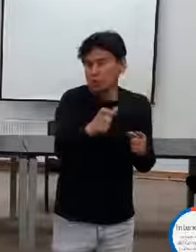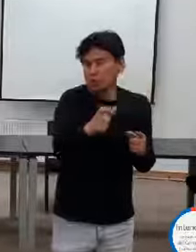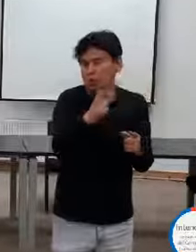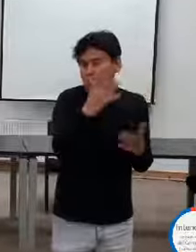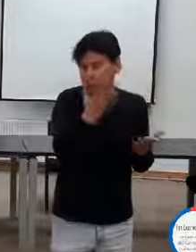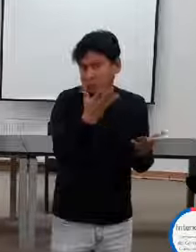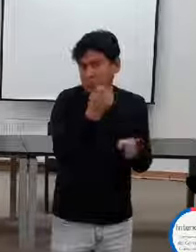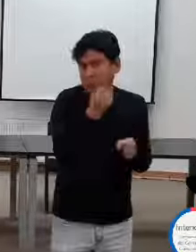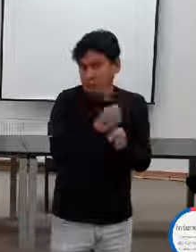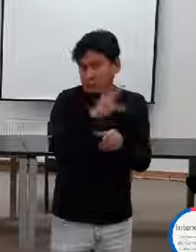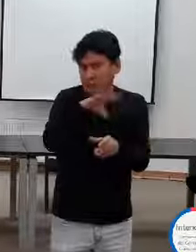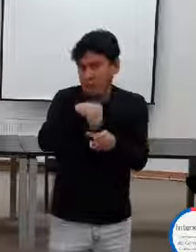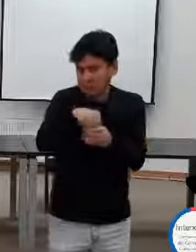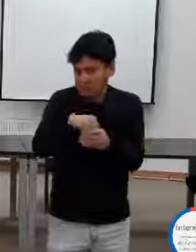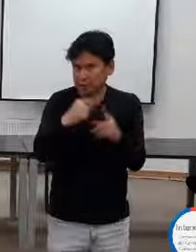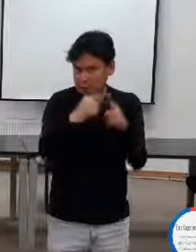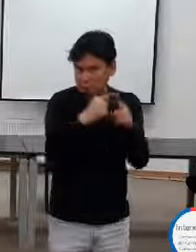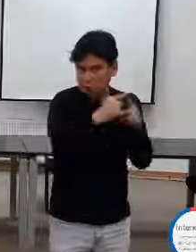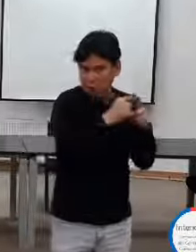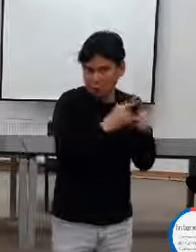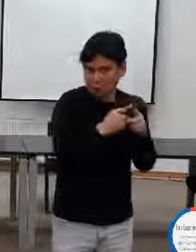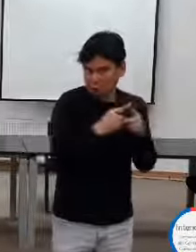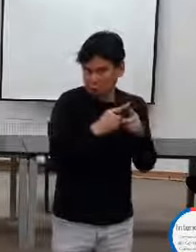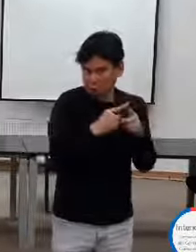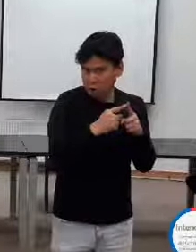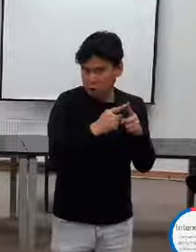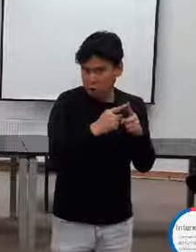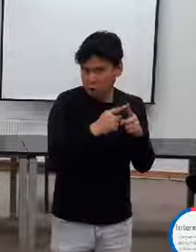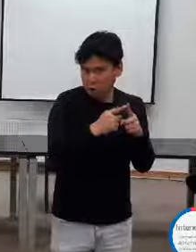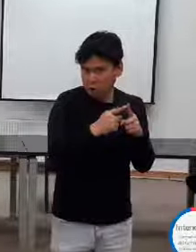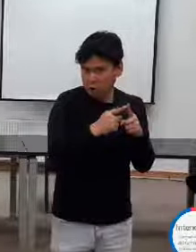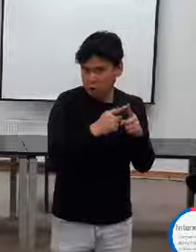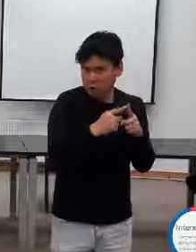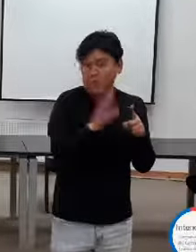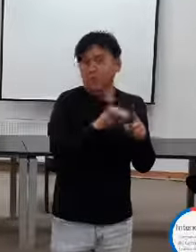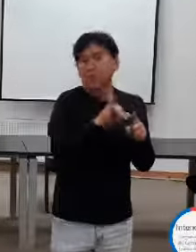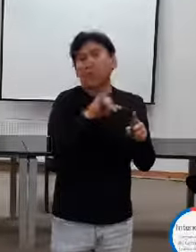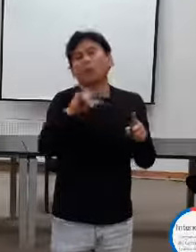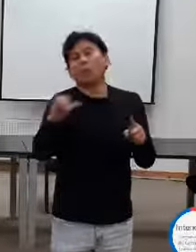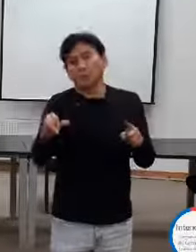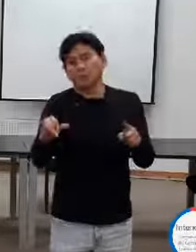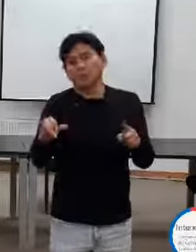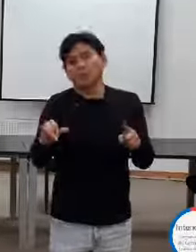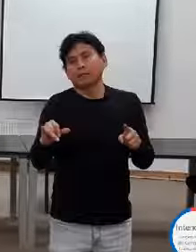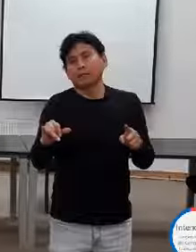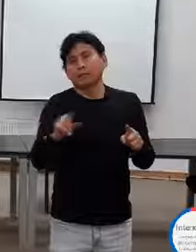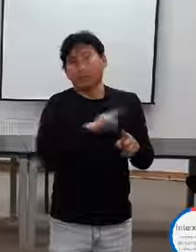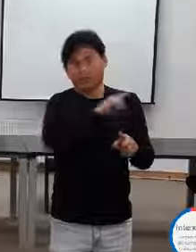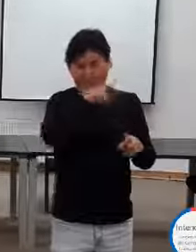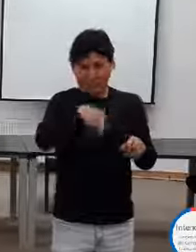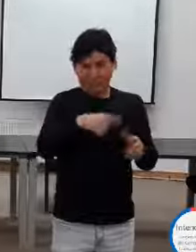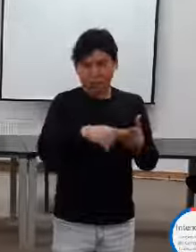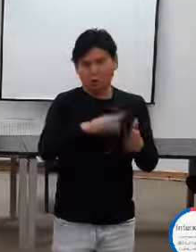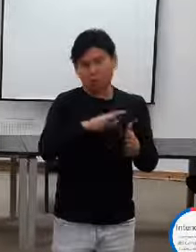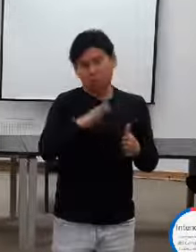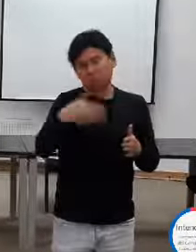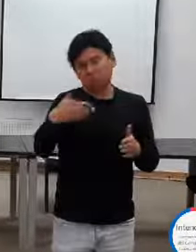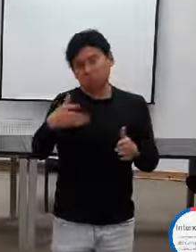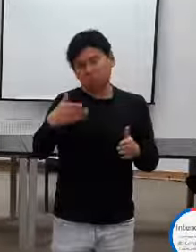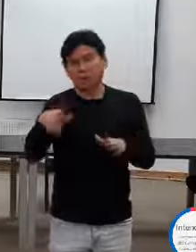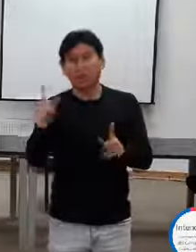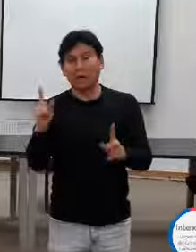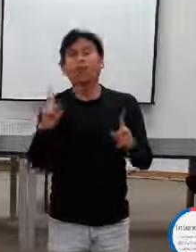funcionarios. Este contacto habría sido posterior a su llegada, varios días posteriores